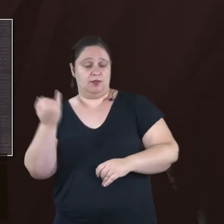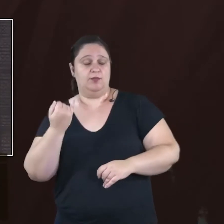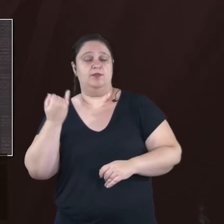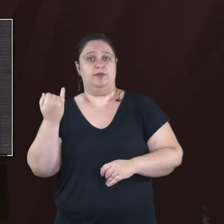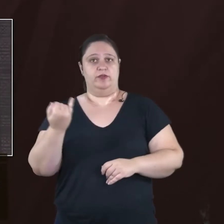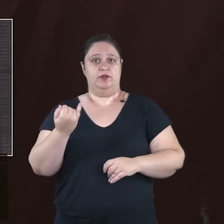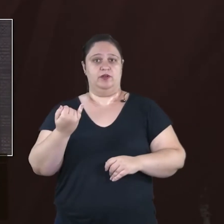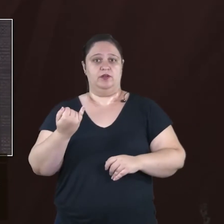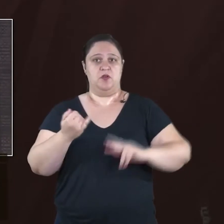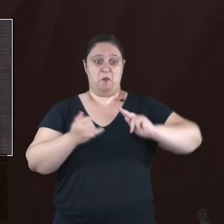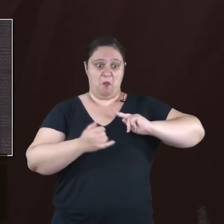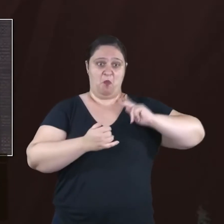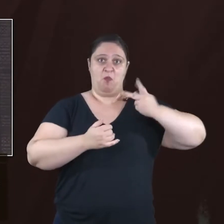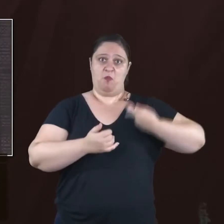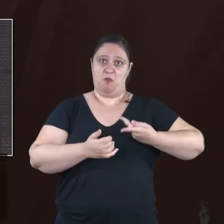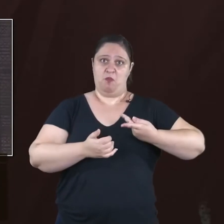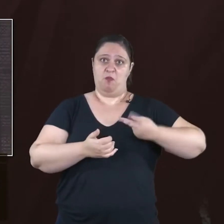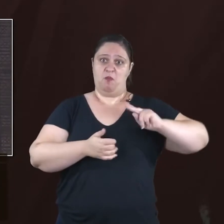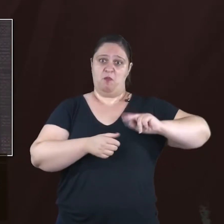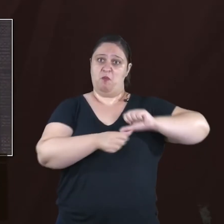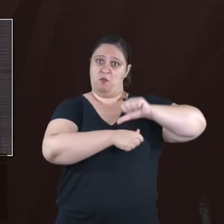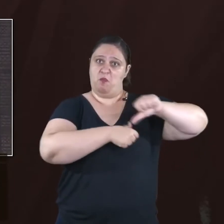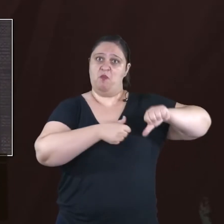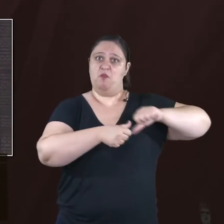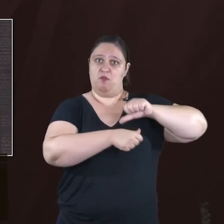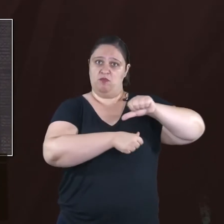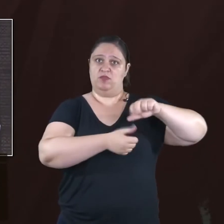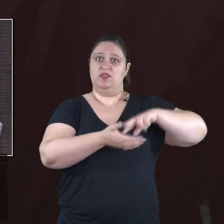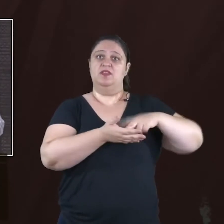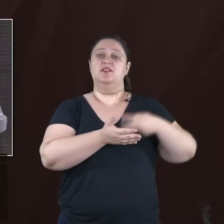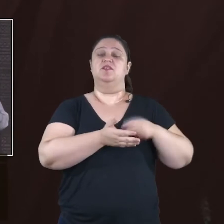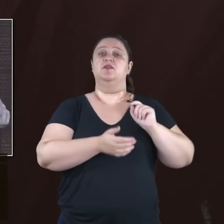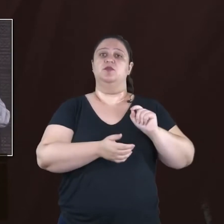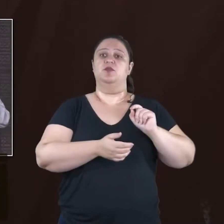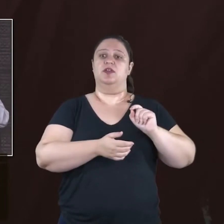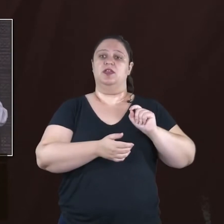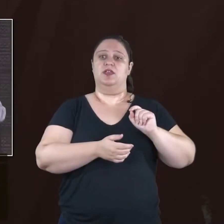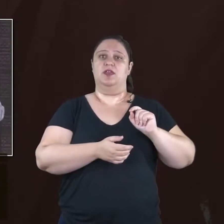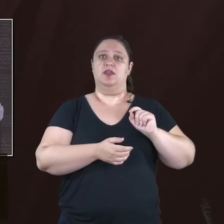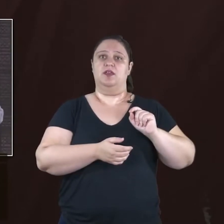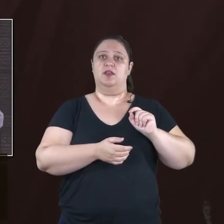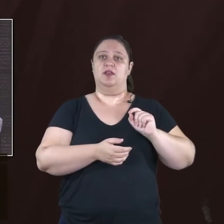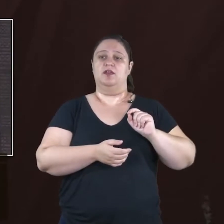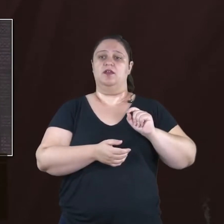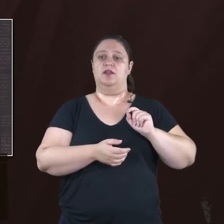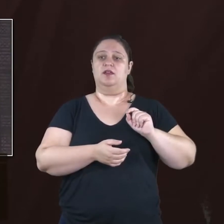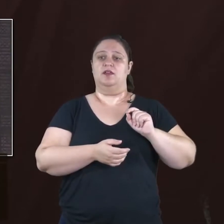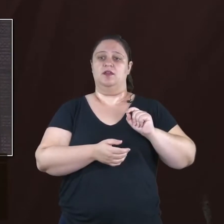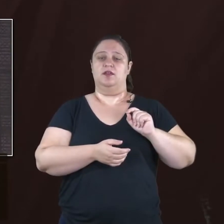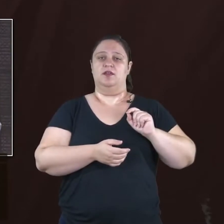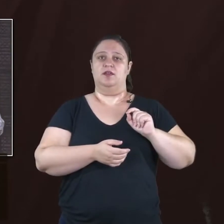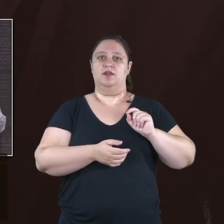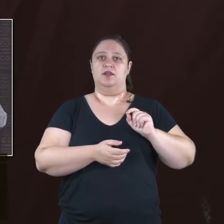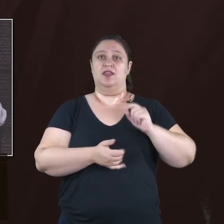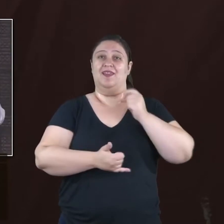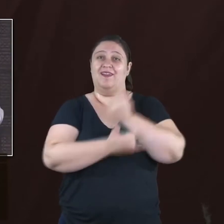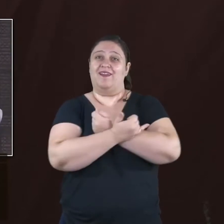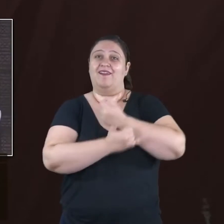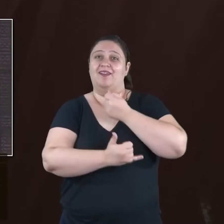irmãos, tem o sentido grego original, é de apanhar em armadilha,